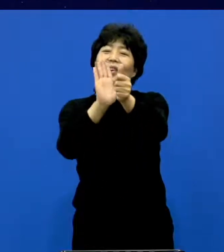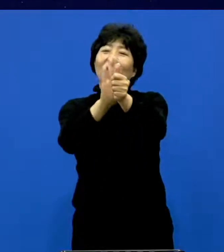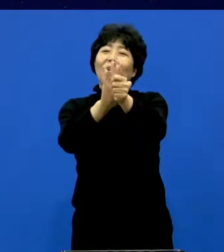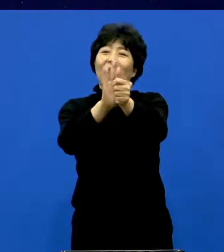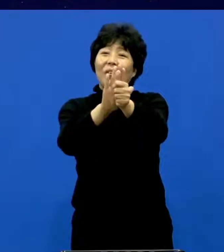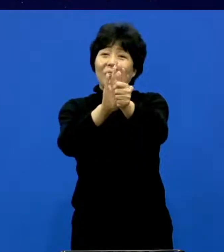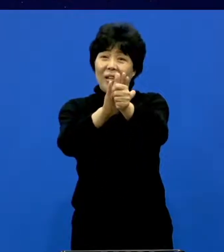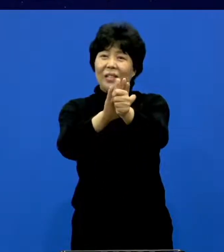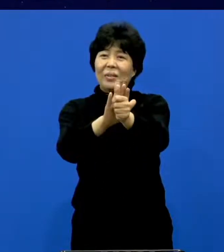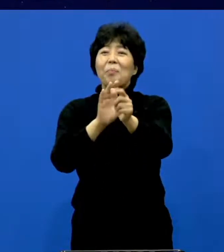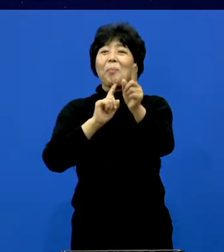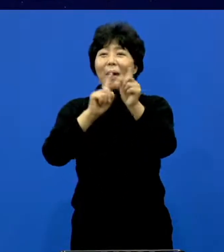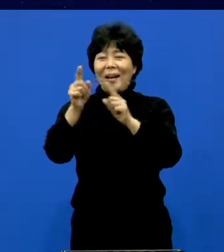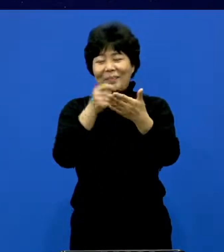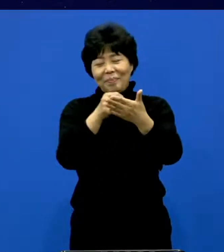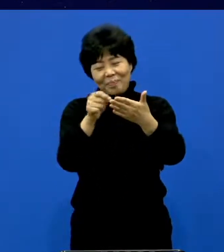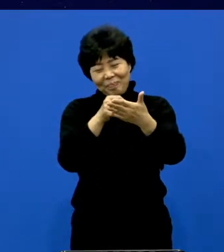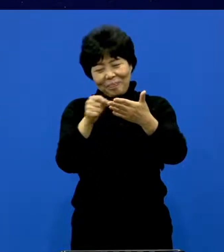등을 두드려주고,